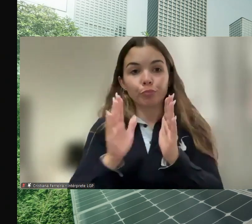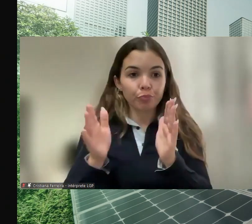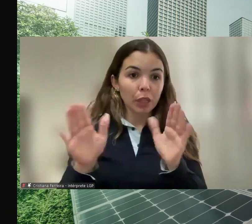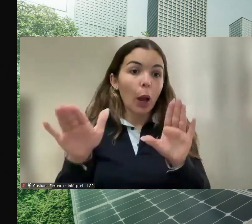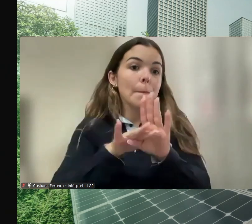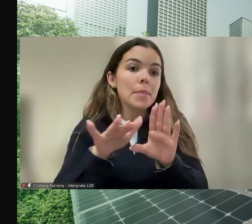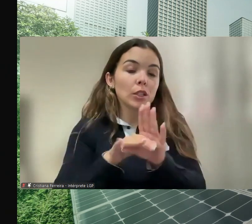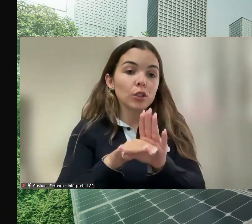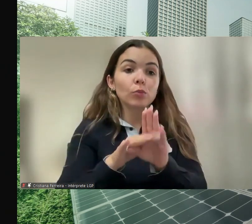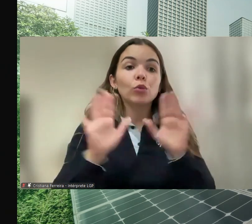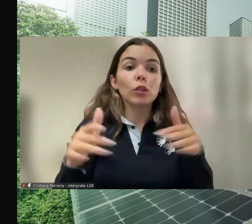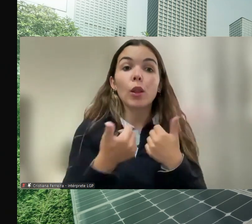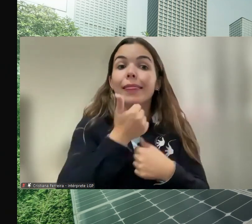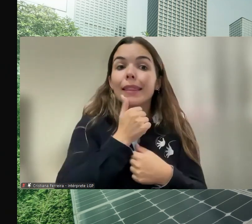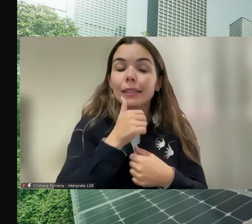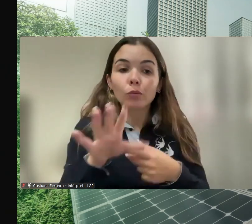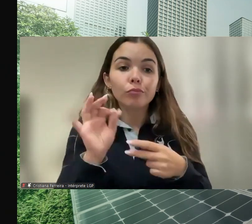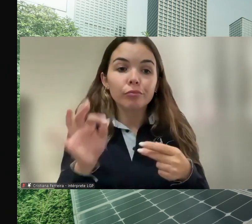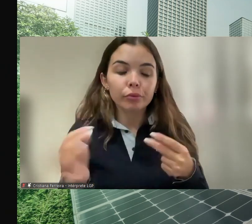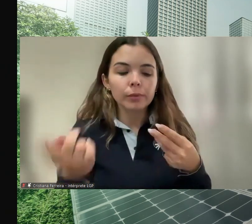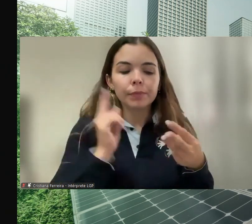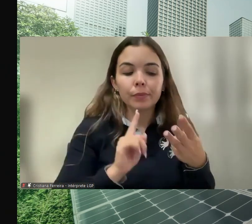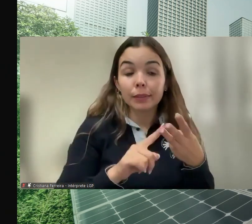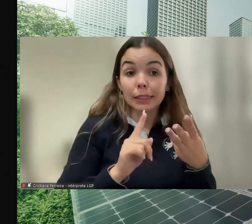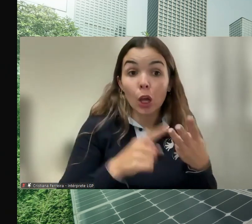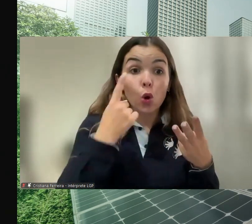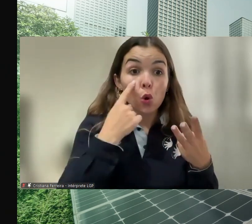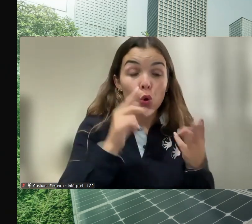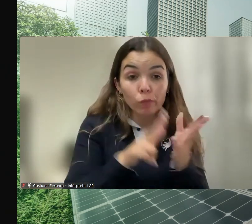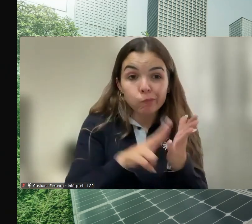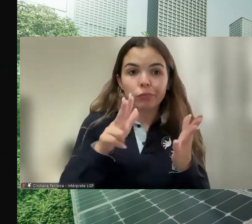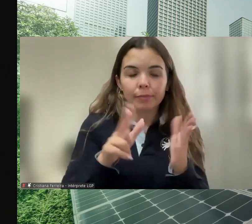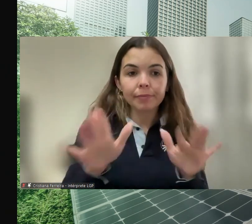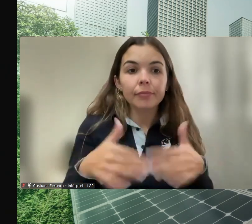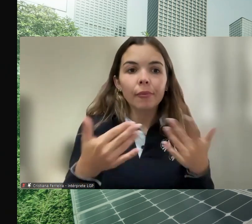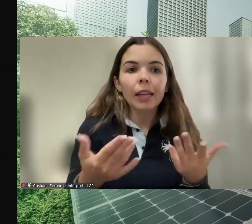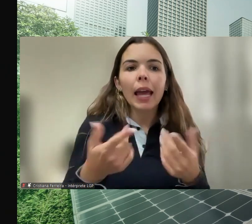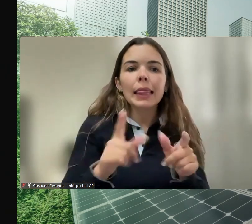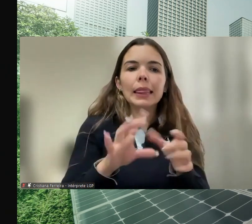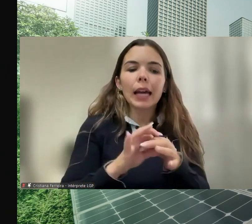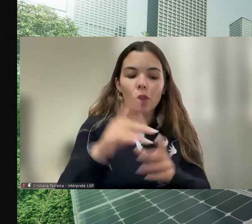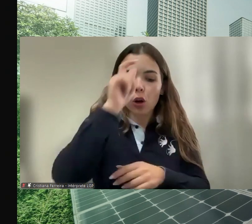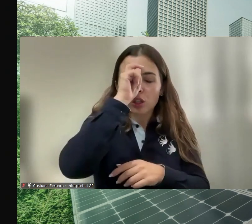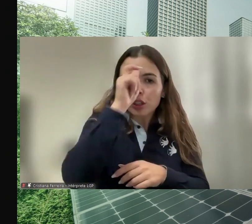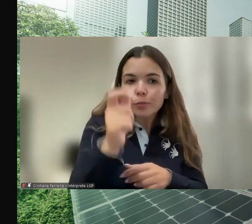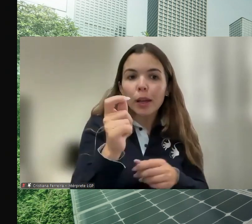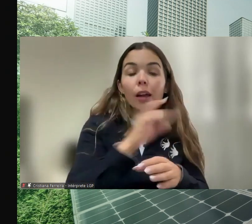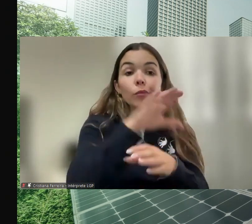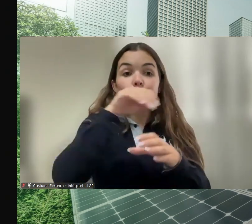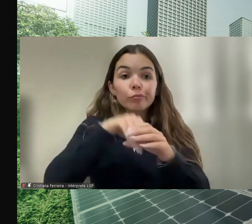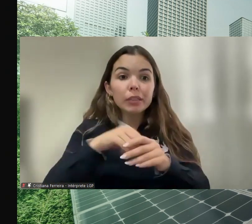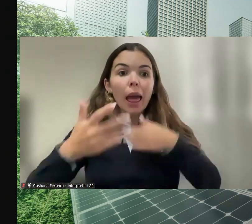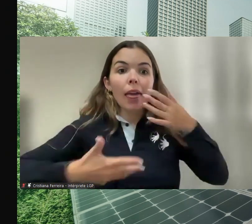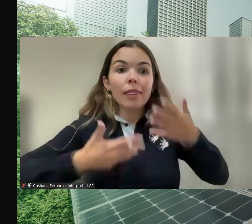de tomadas de decisão, e o reconhecimento, que é o respeito, refere-se ao respeito e o envolvimento ativo